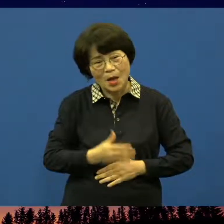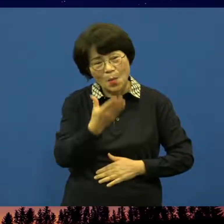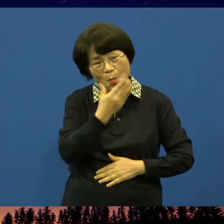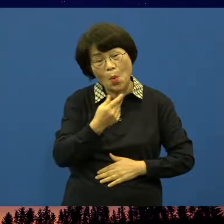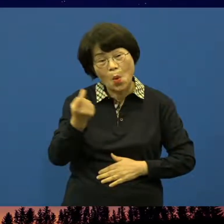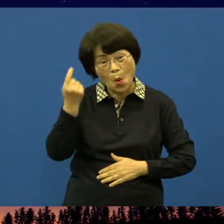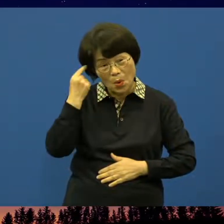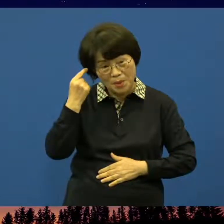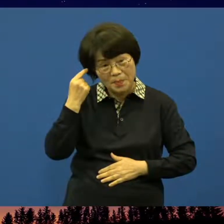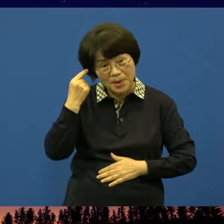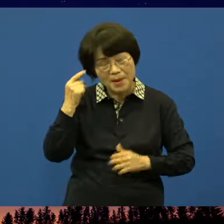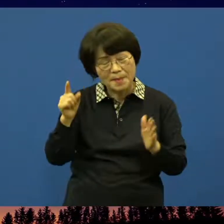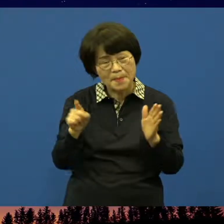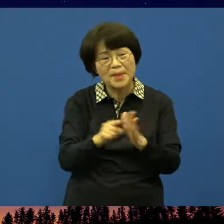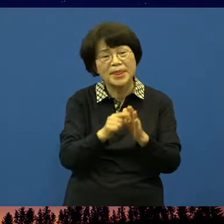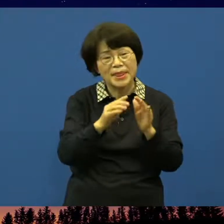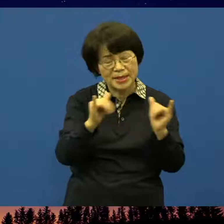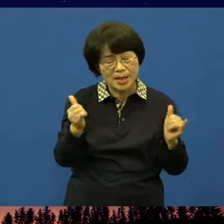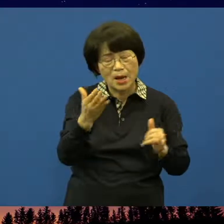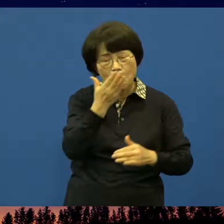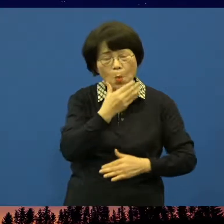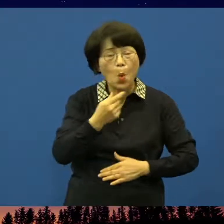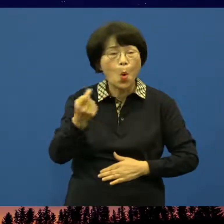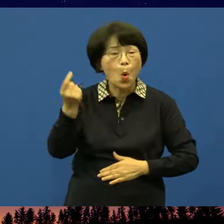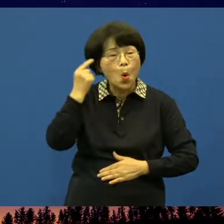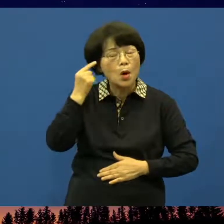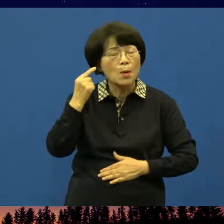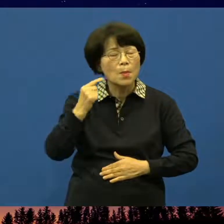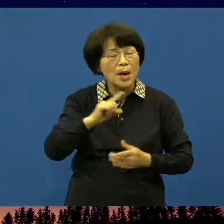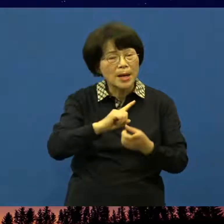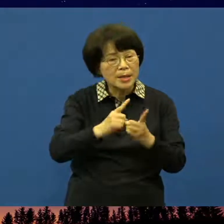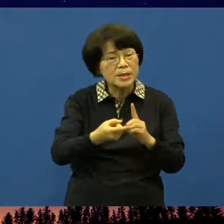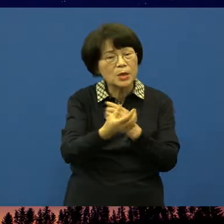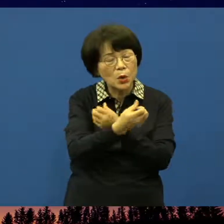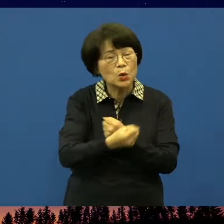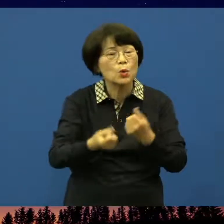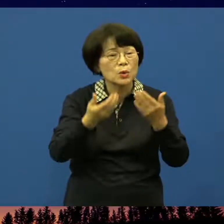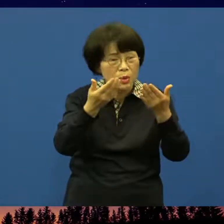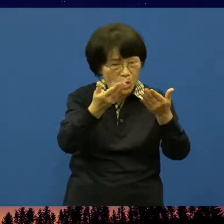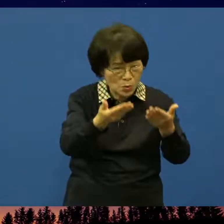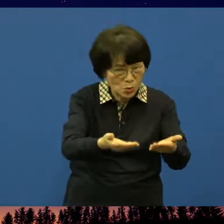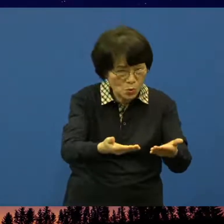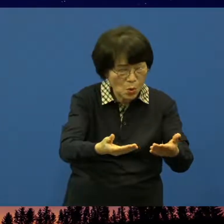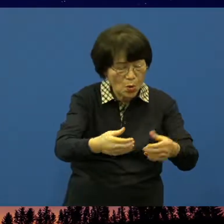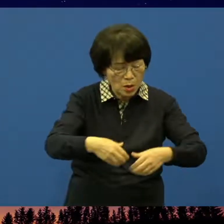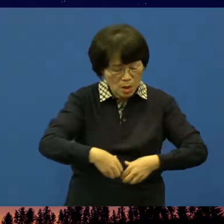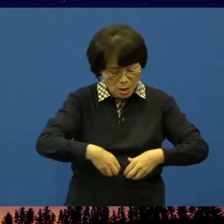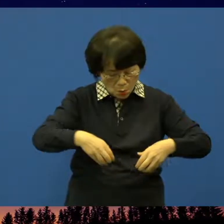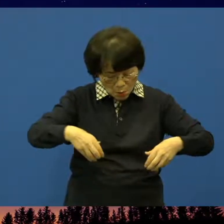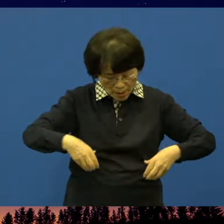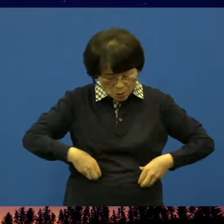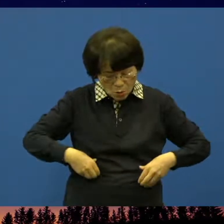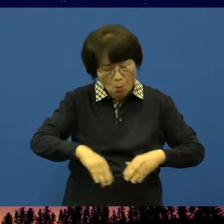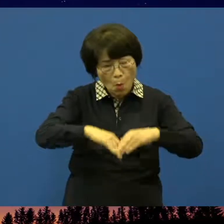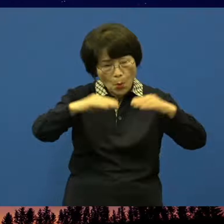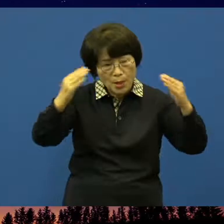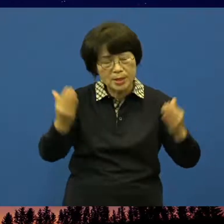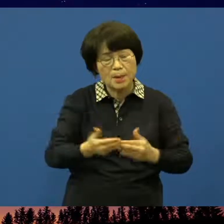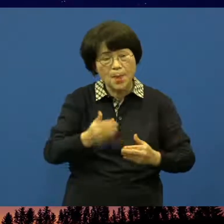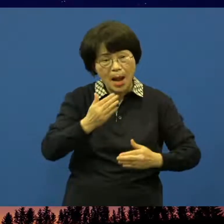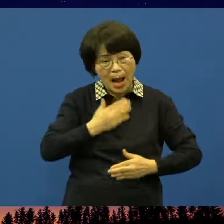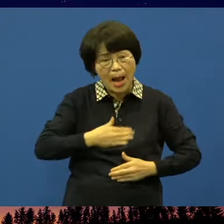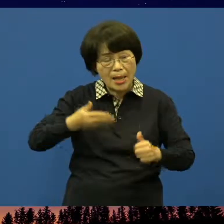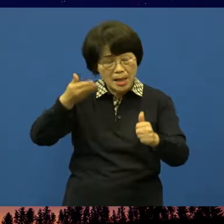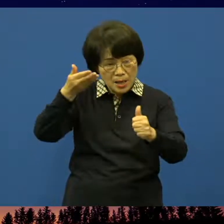것입니다. 복음은 우리를 품게 하여 우리의 모든 관계, 아까 5절에도 있잖아요. 너희 관용을 모든 사람에게 알게 하라. 그 복음의